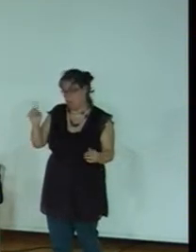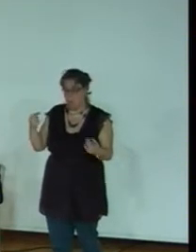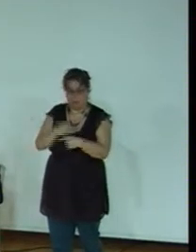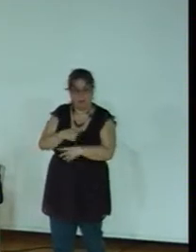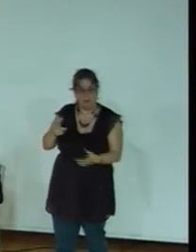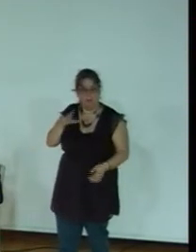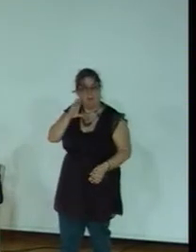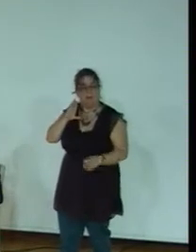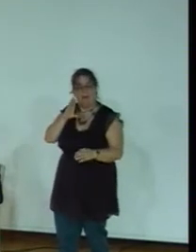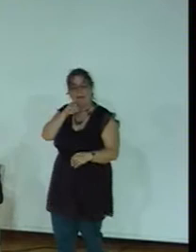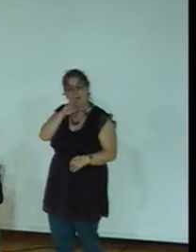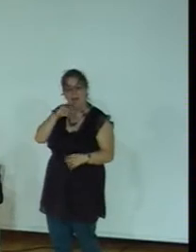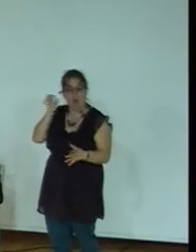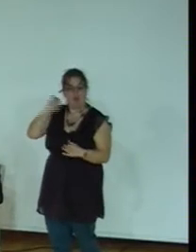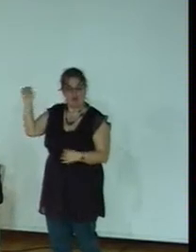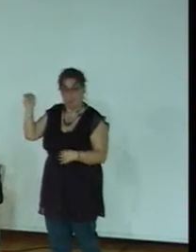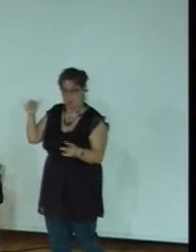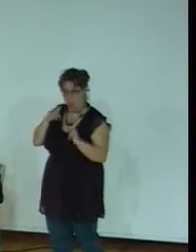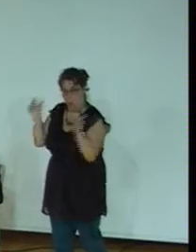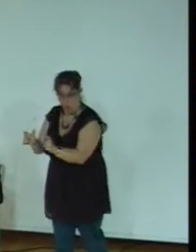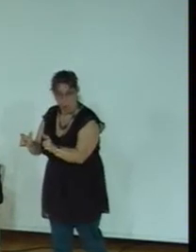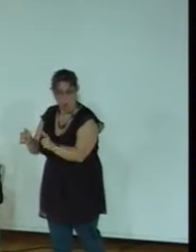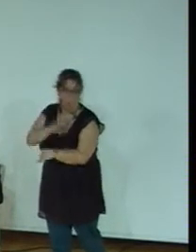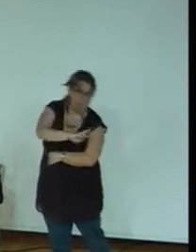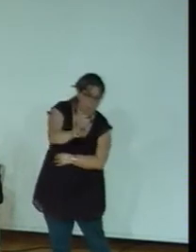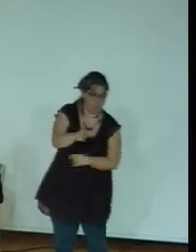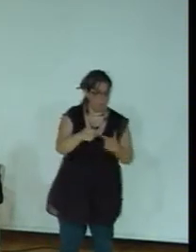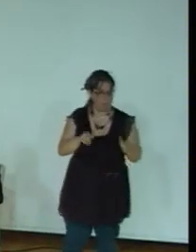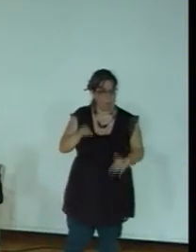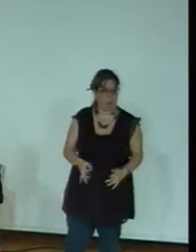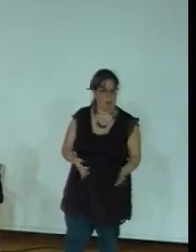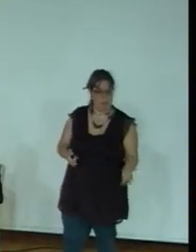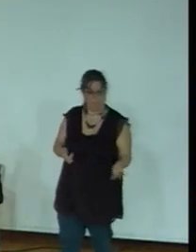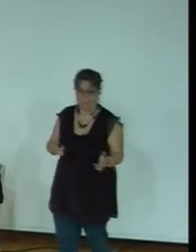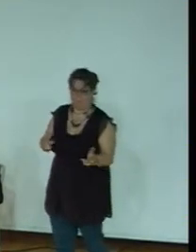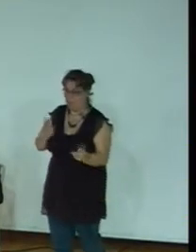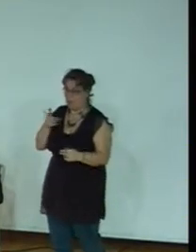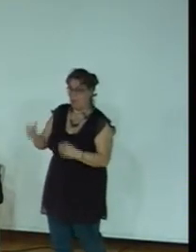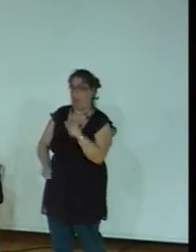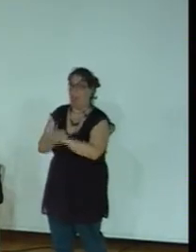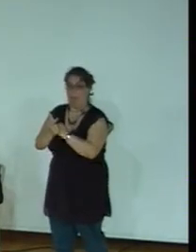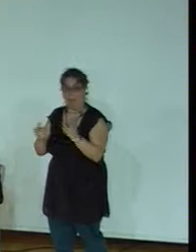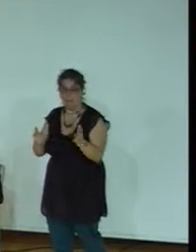manière caricaturale avec le ministre de l'Information qui téléphonait tous les jours quels devaient être les sujets du journal